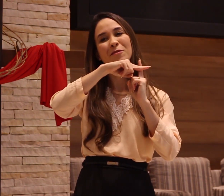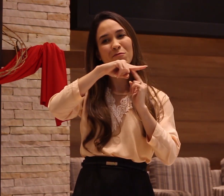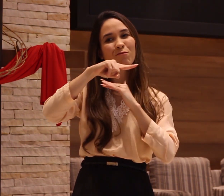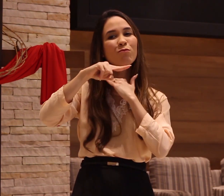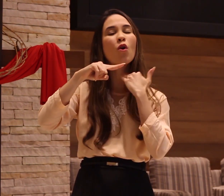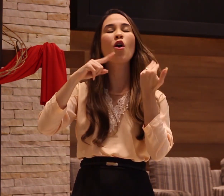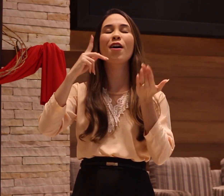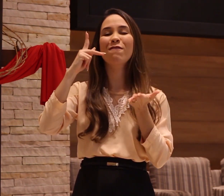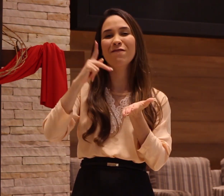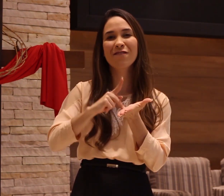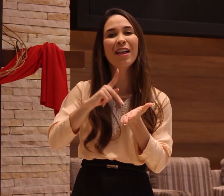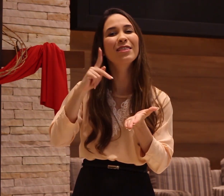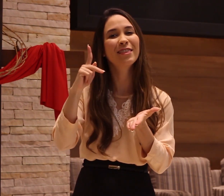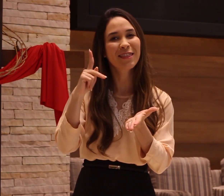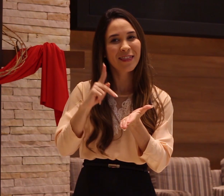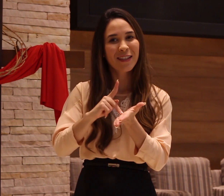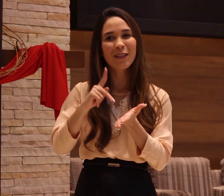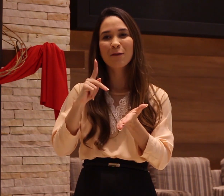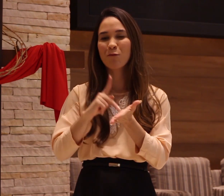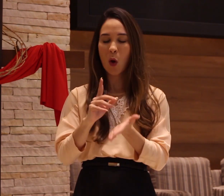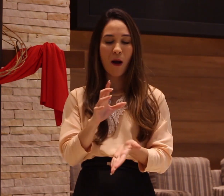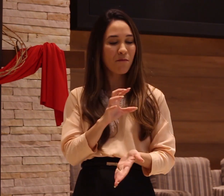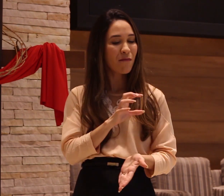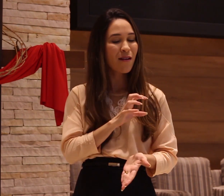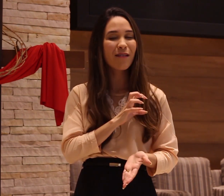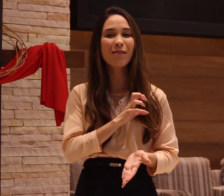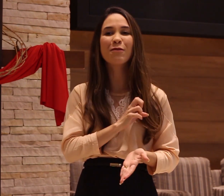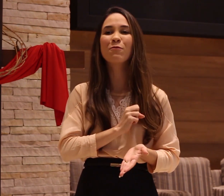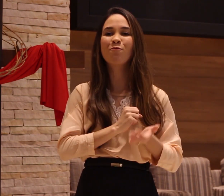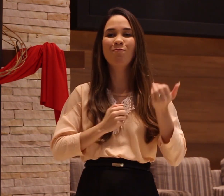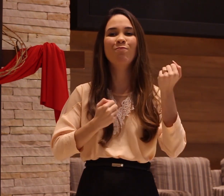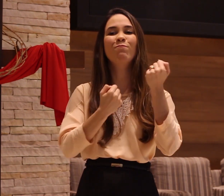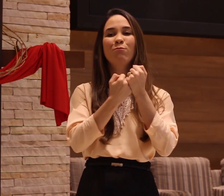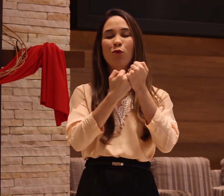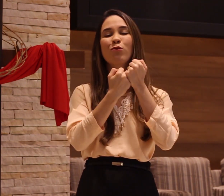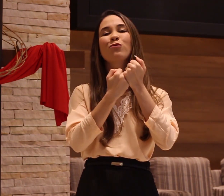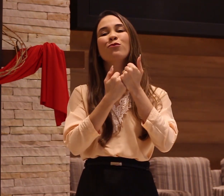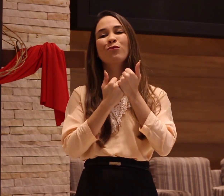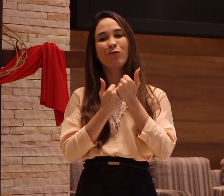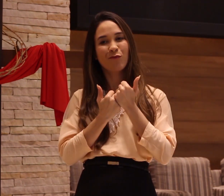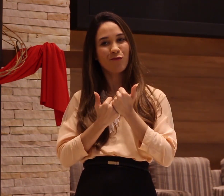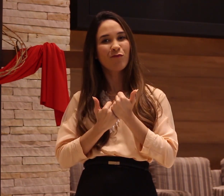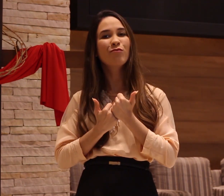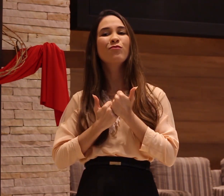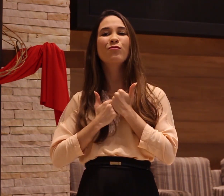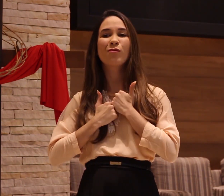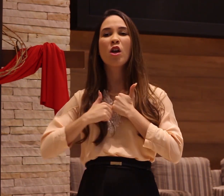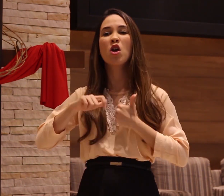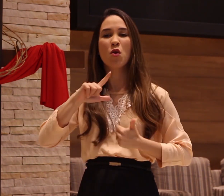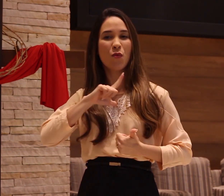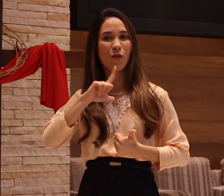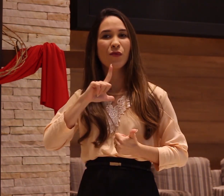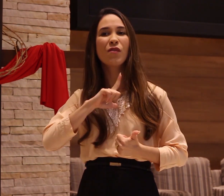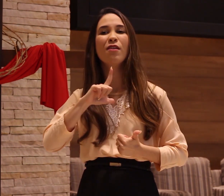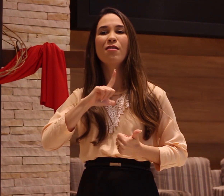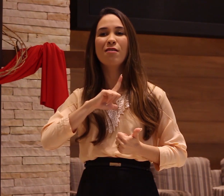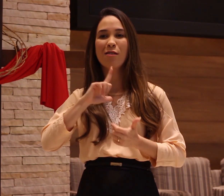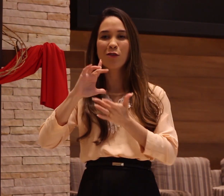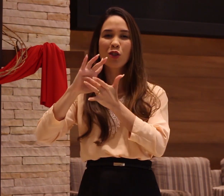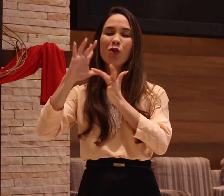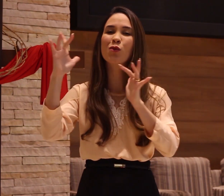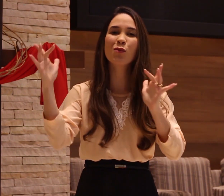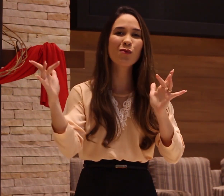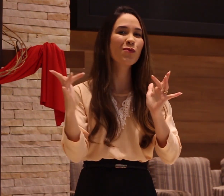mim. Por amor entrega-se para sofrer, por amor transforma-me num